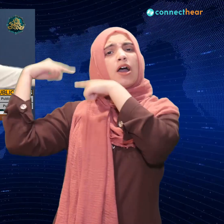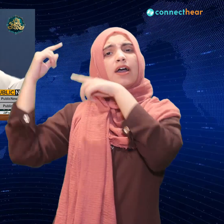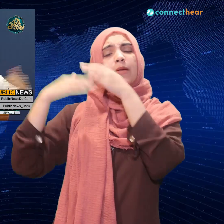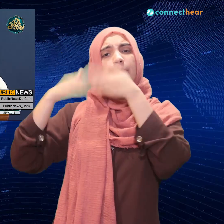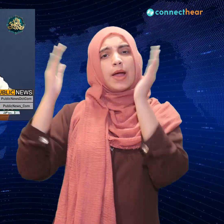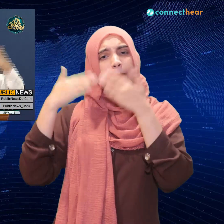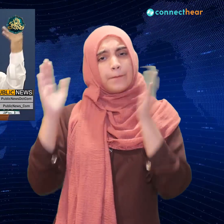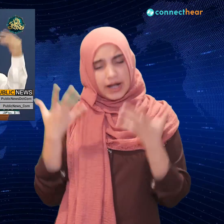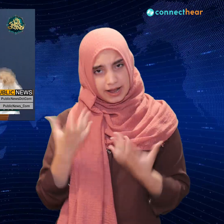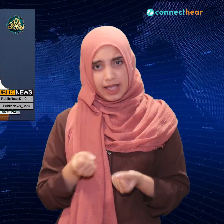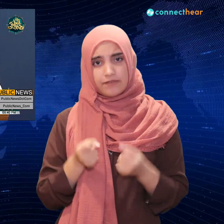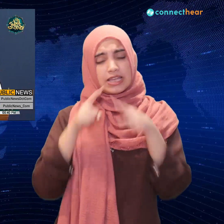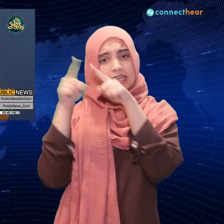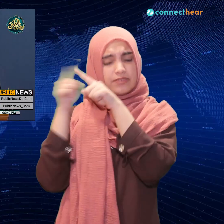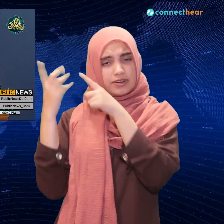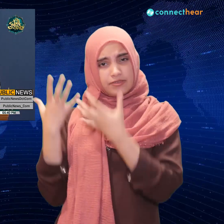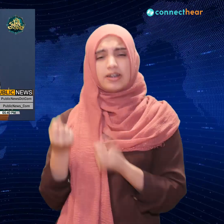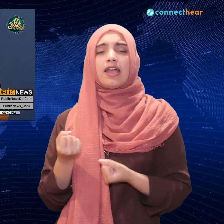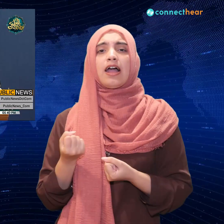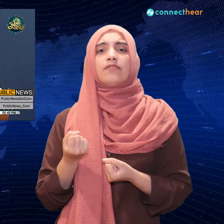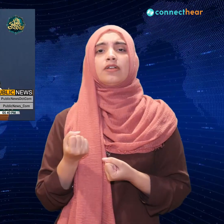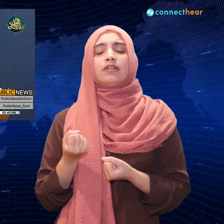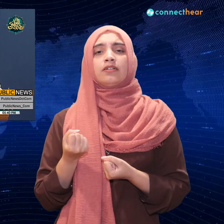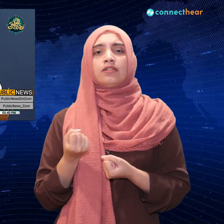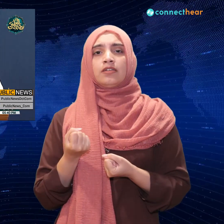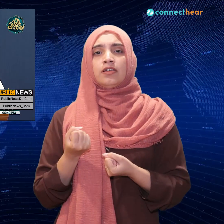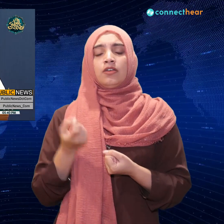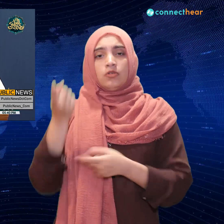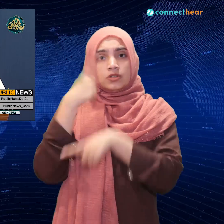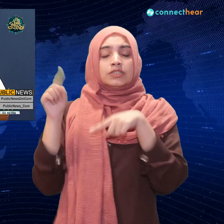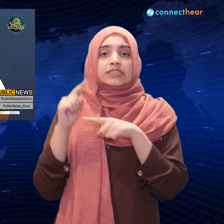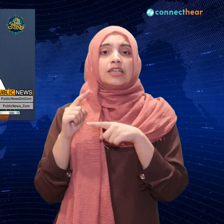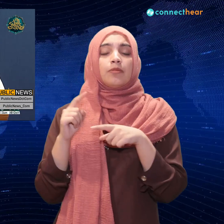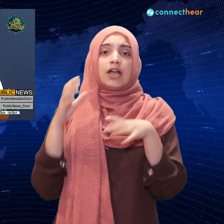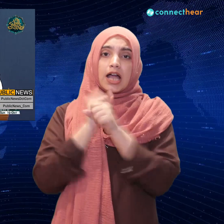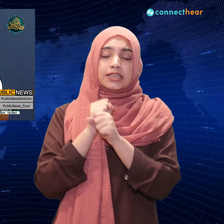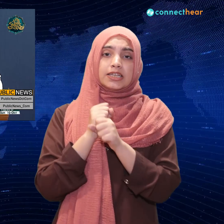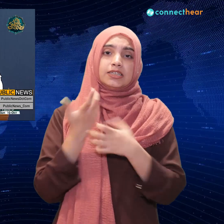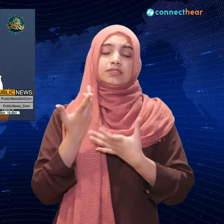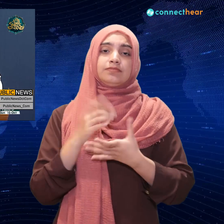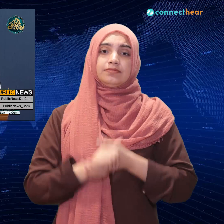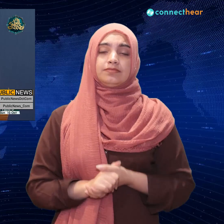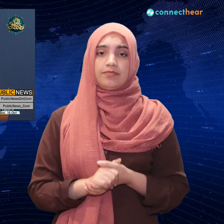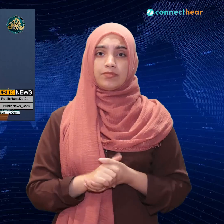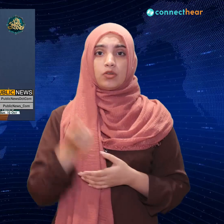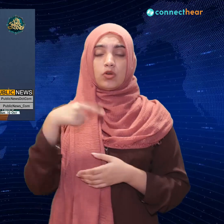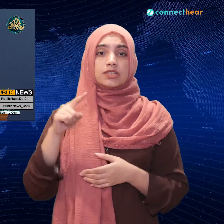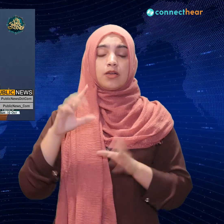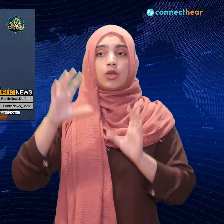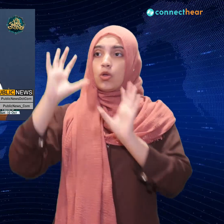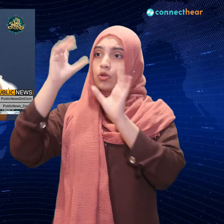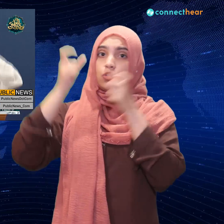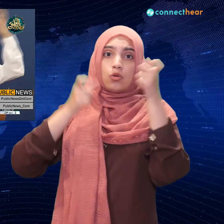داتا گنج بخش، میاں میر صاحب، بابا فرید گنج شکر، جن کو سکھ بھی ان کو